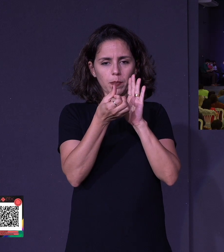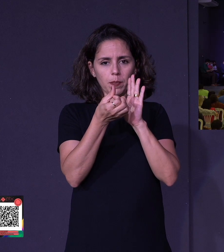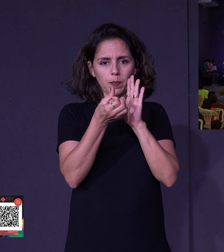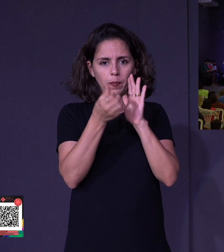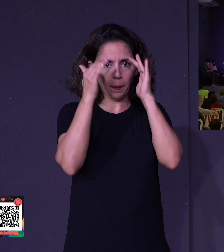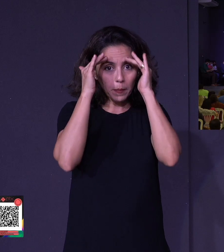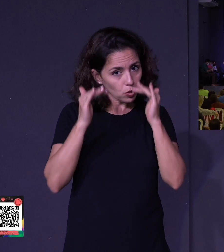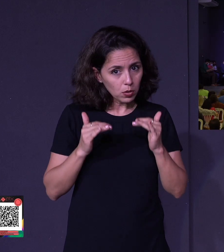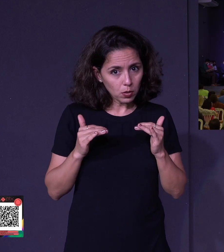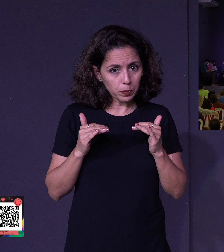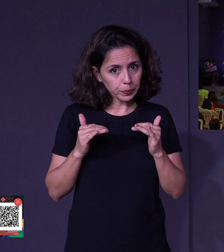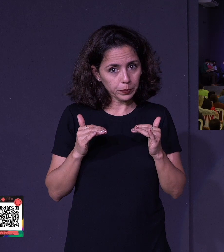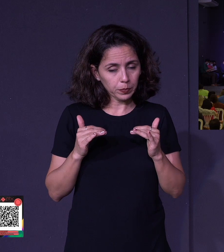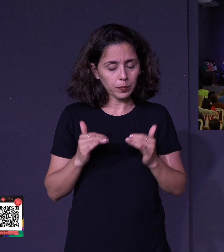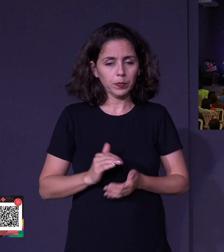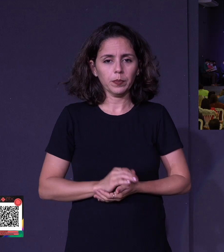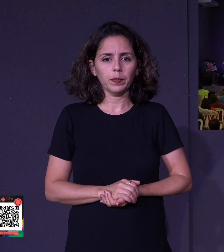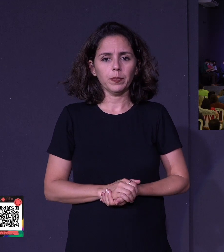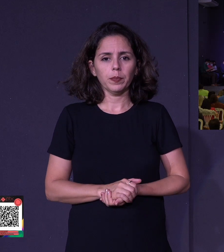Preste atenção.